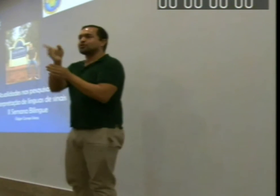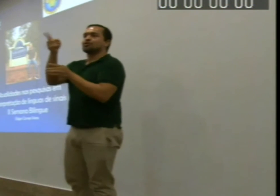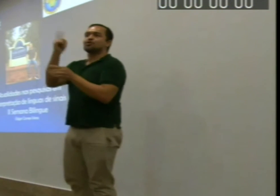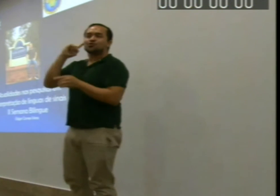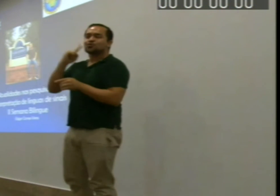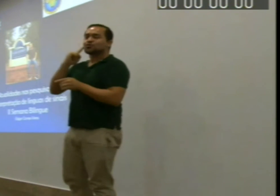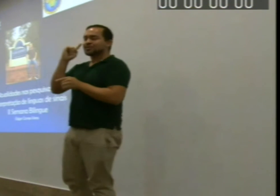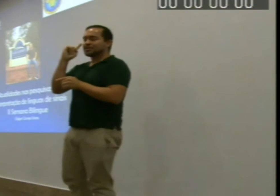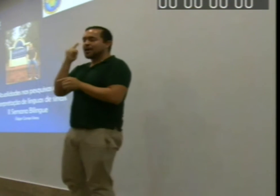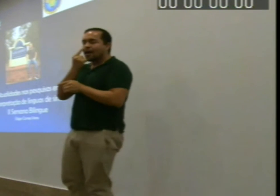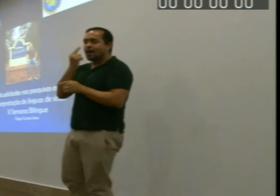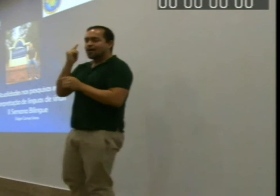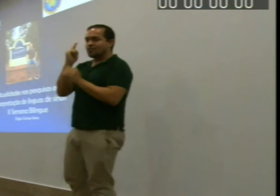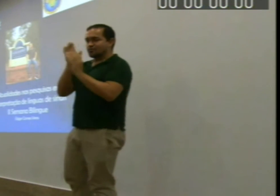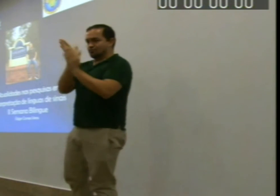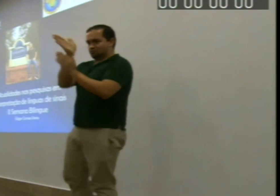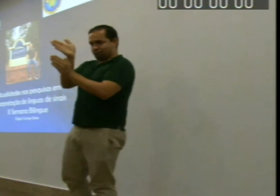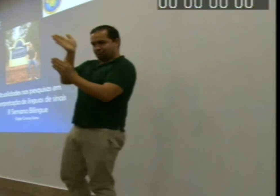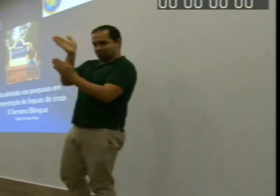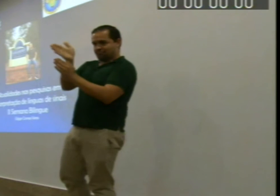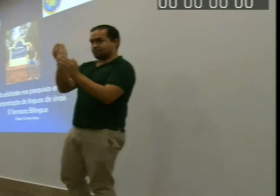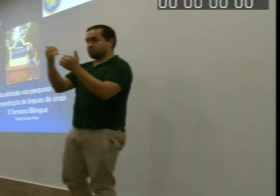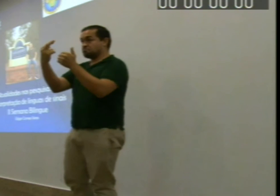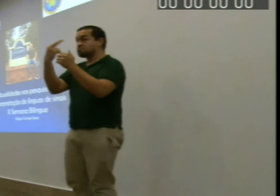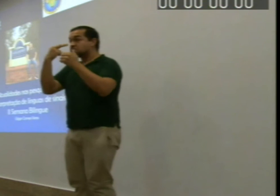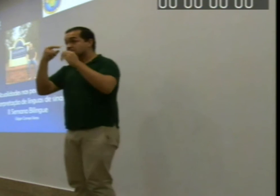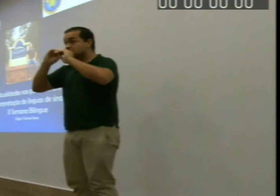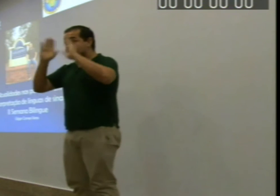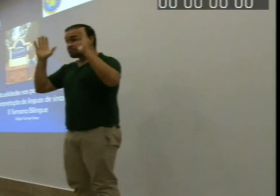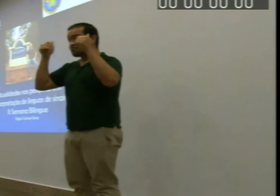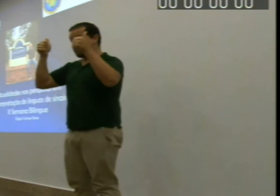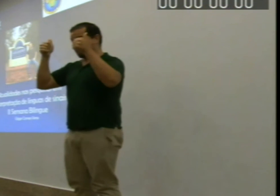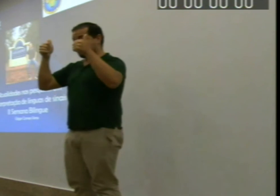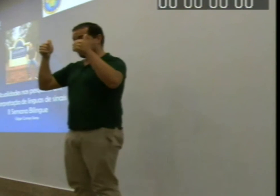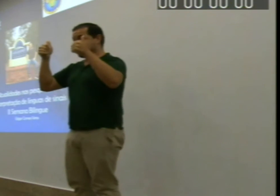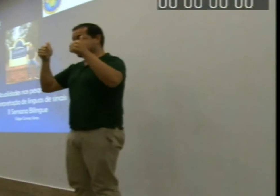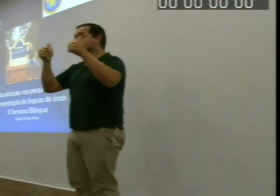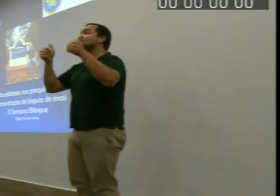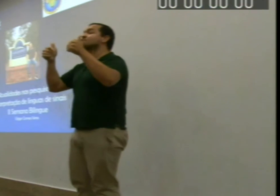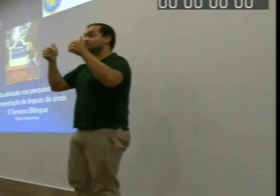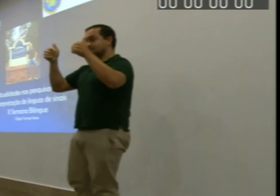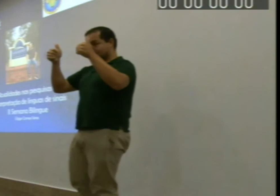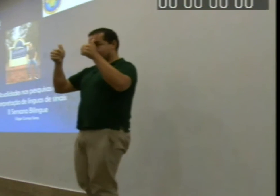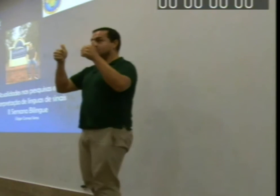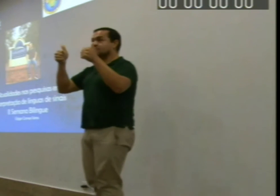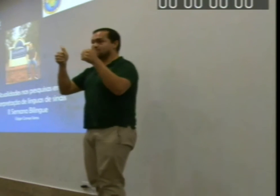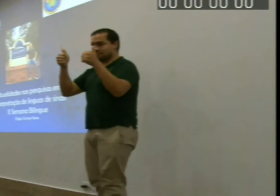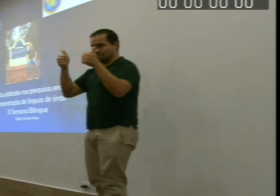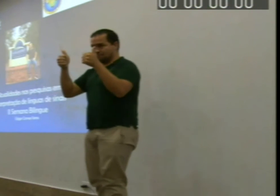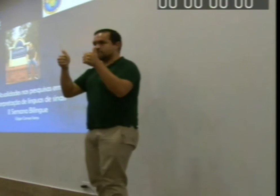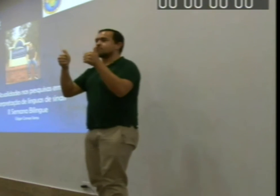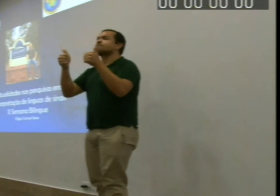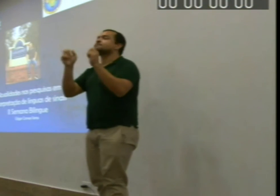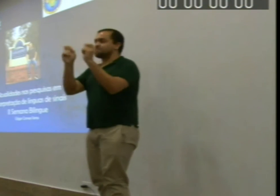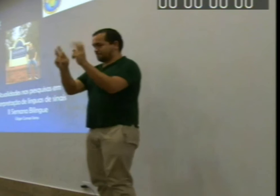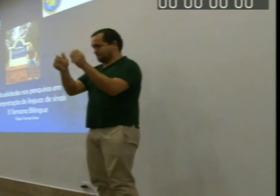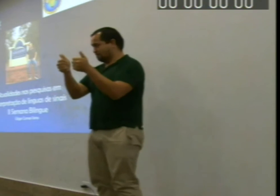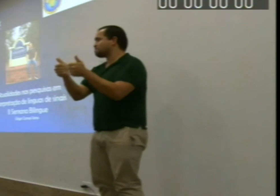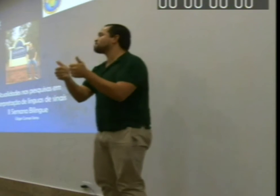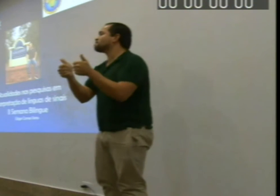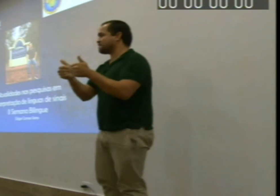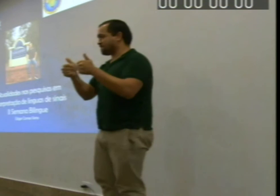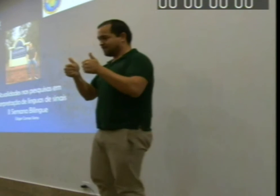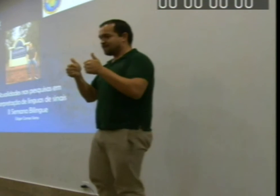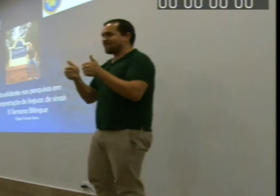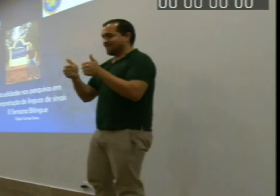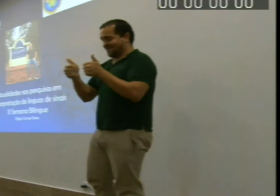ele pediu para ficar mais aqui no meio que ele é surdo cego tá me vendo bem agora ah ok tá